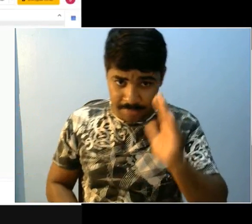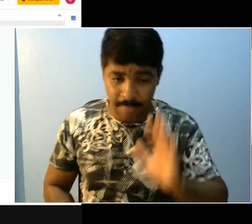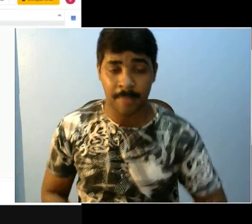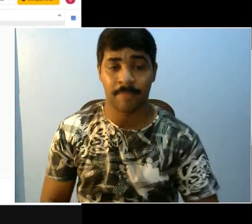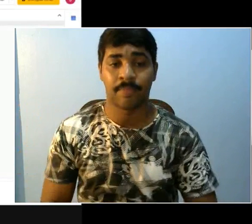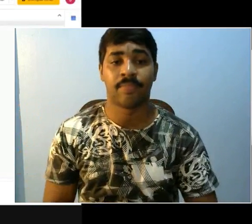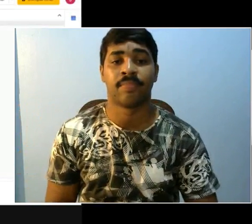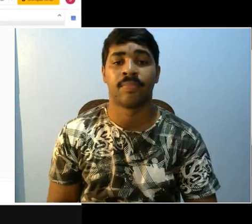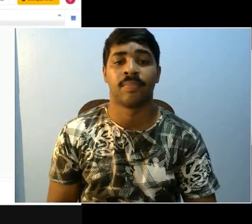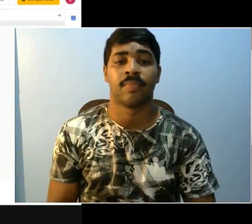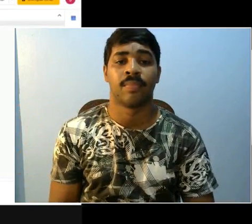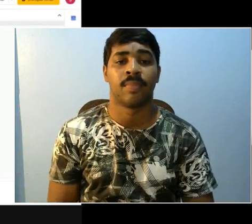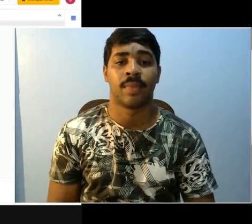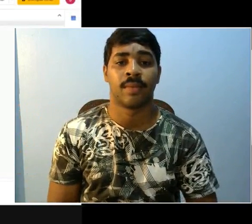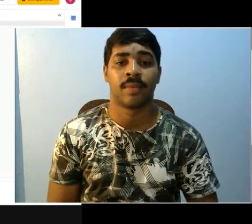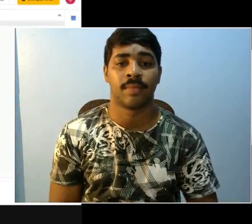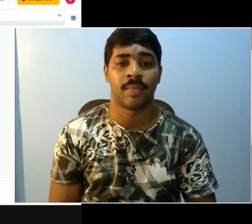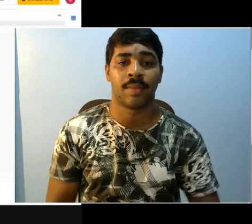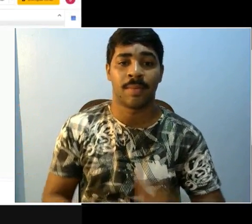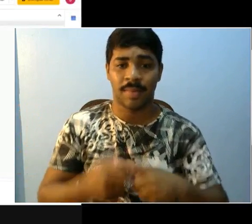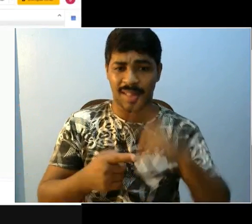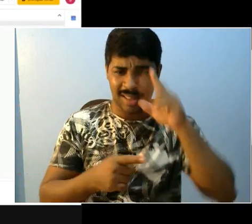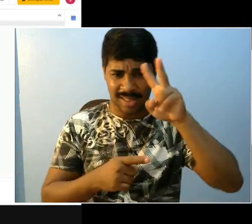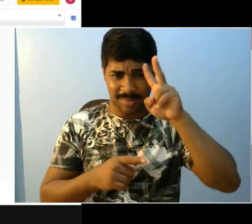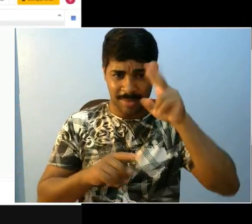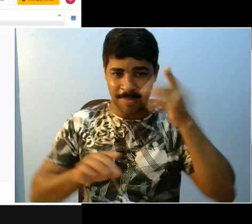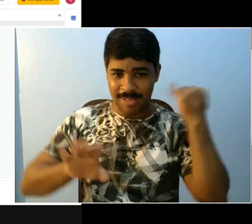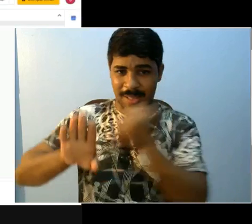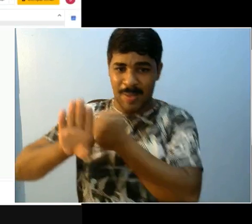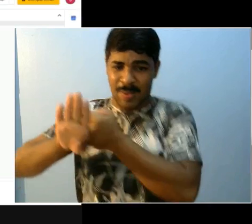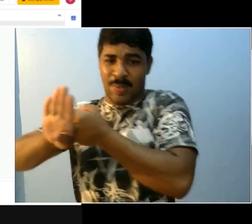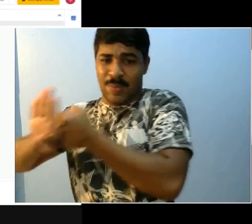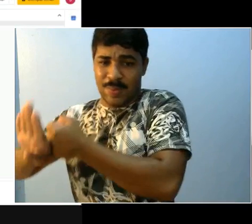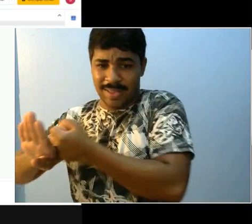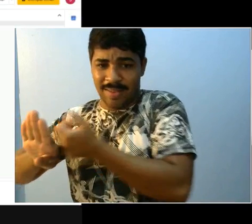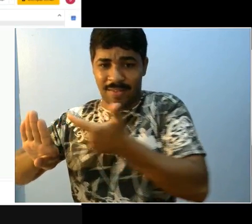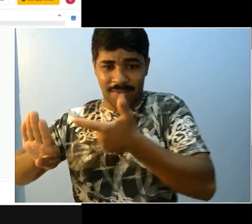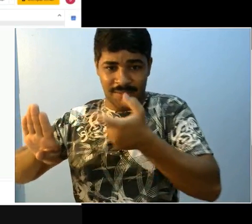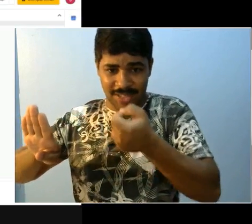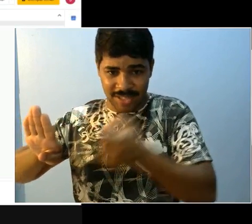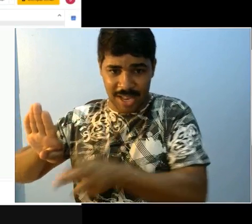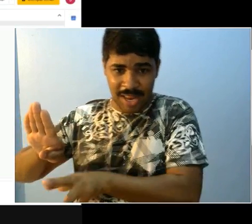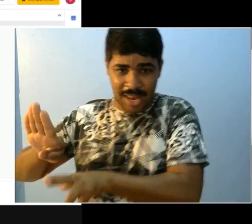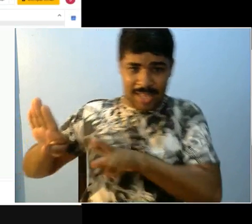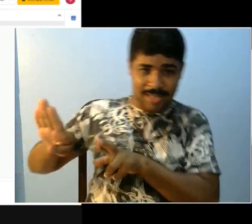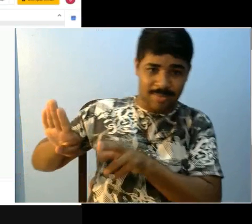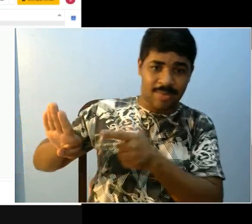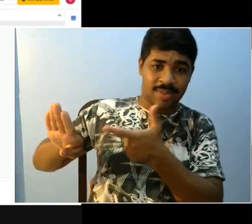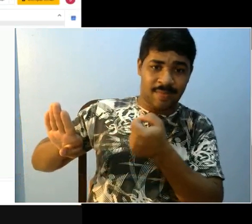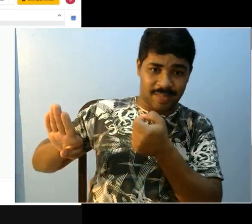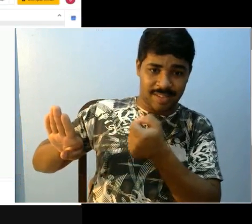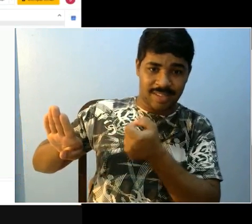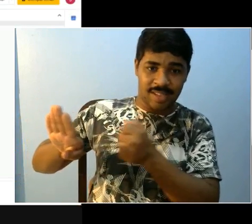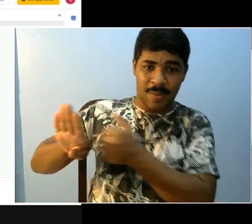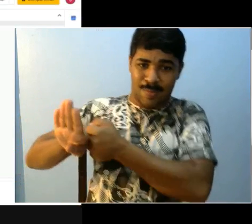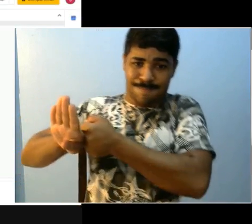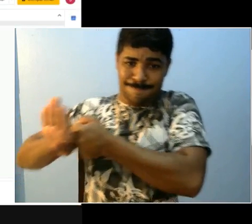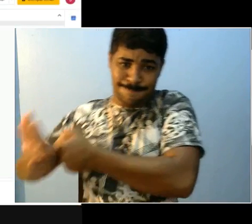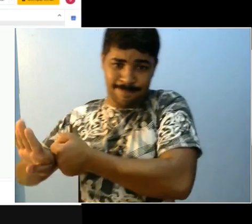Assim como quando era 20, respondia com 20. Quando era 10, respondia com